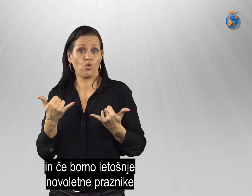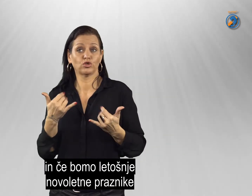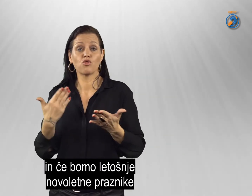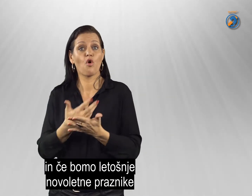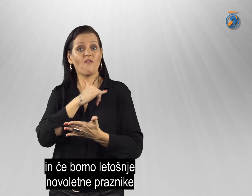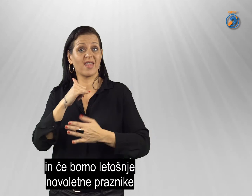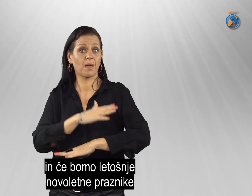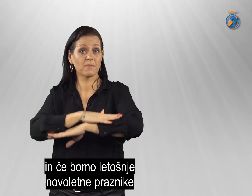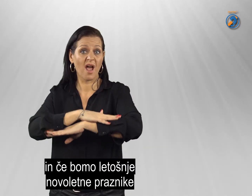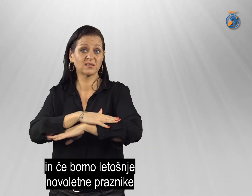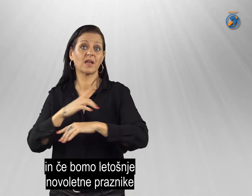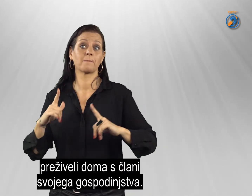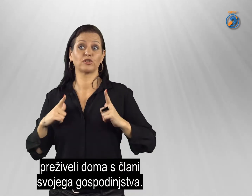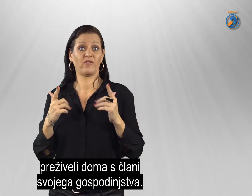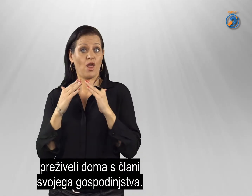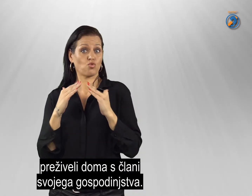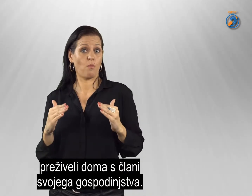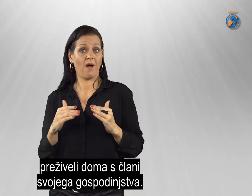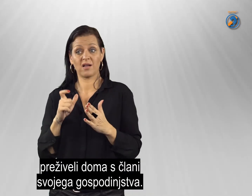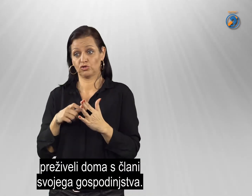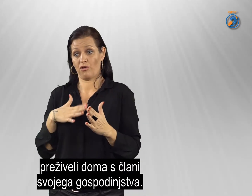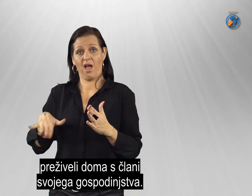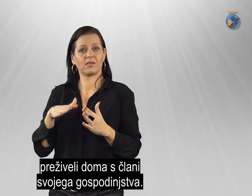s člani svojega gospodinjstva.